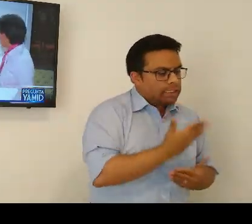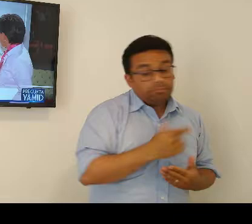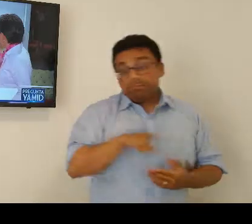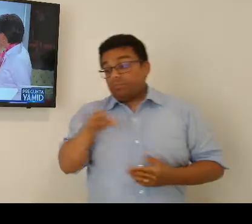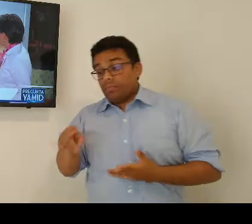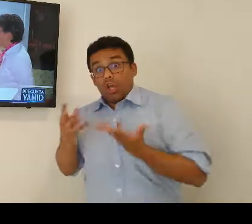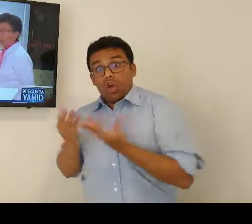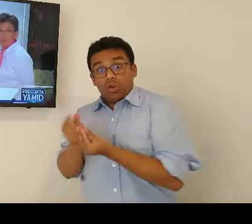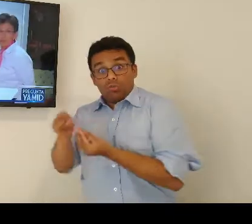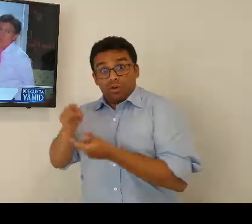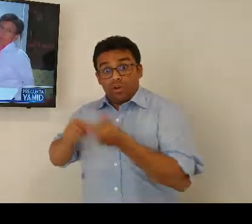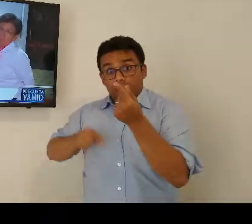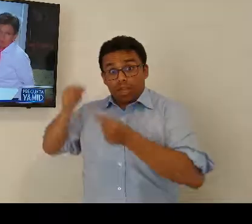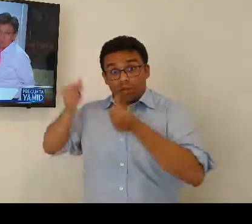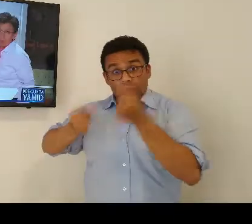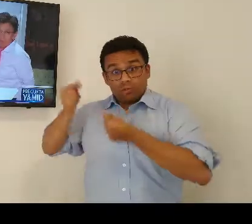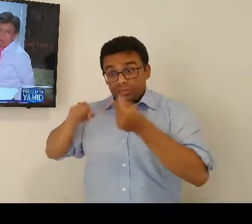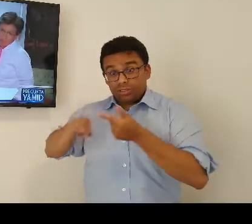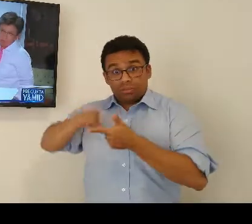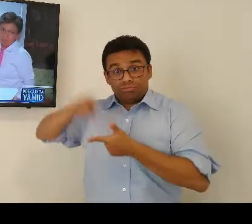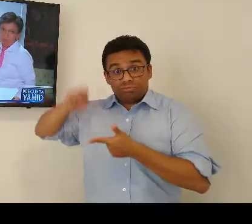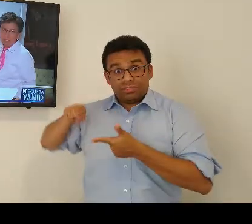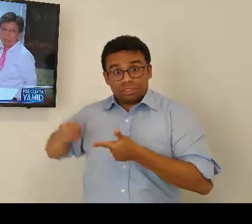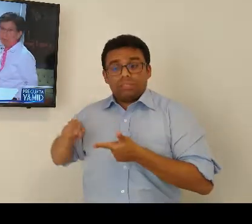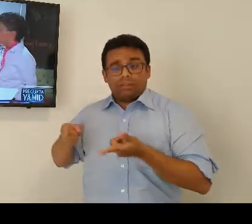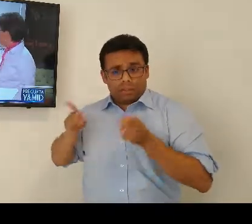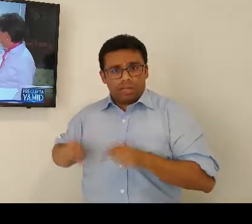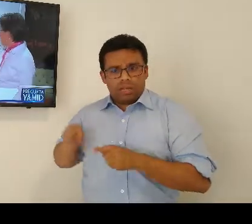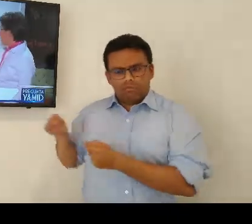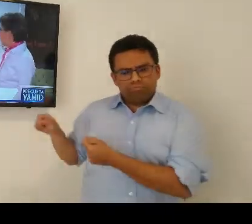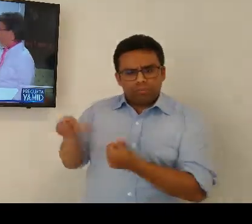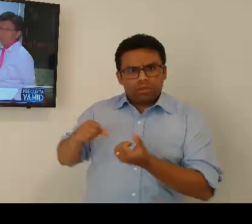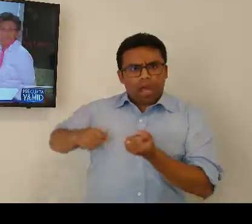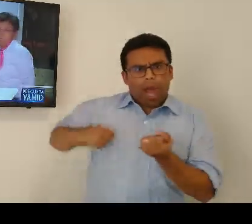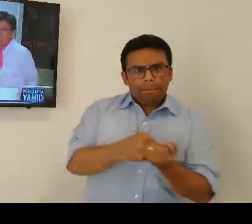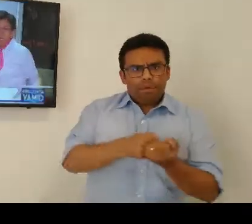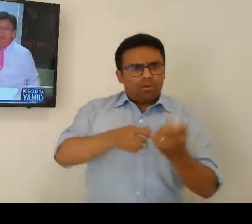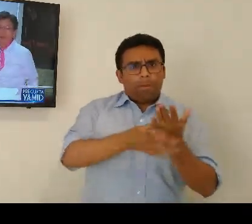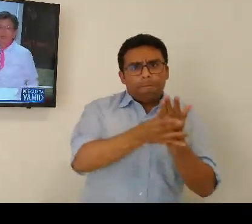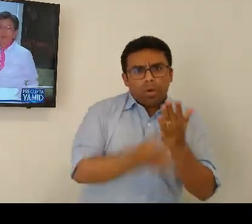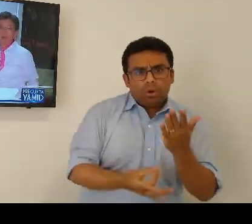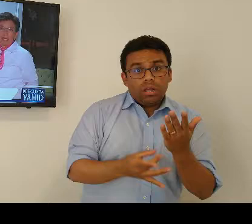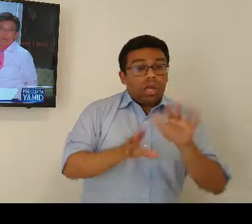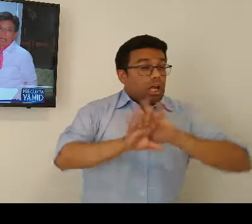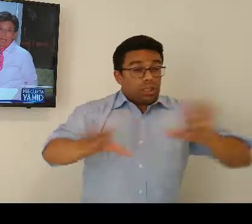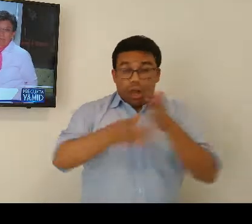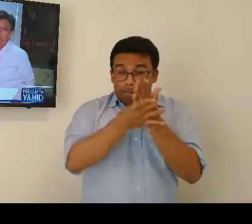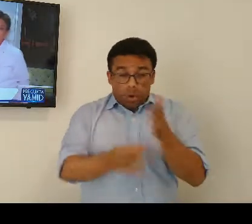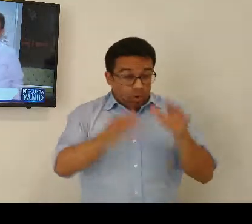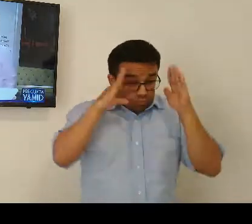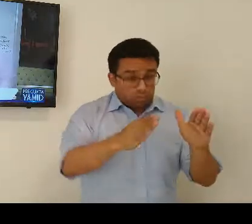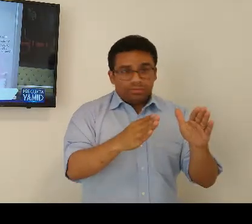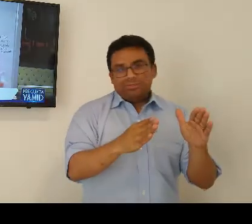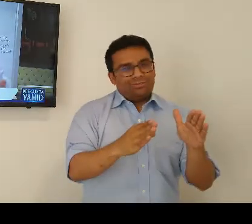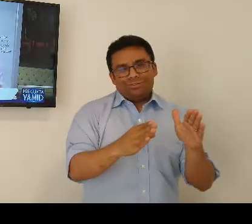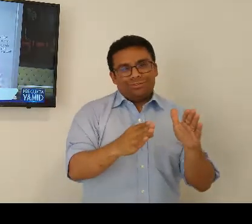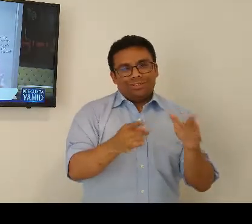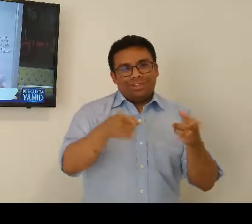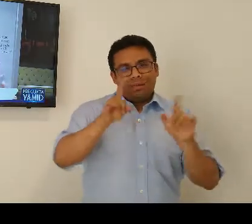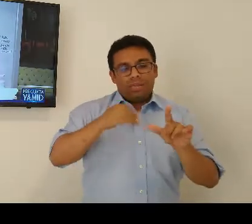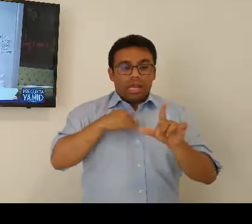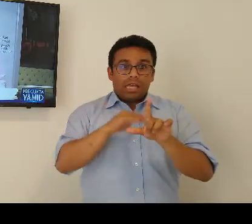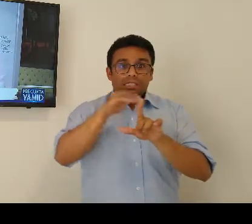dar ese soporte, no solo a los más pobres, empezamos por ellos, como es apenas lógico, pero tenemos que darle un soporte también a la clase media, que